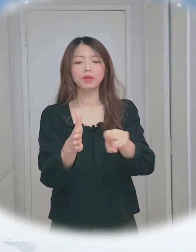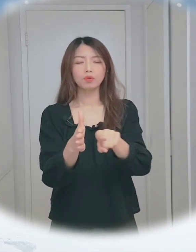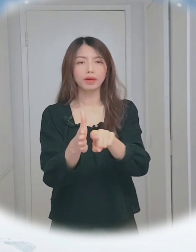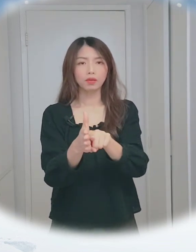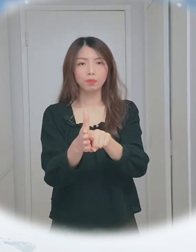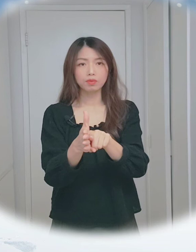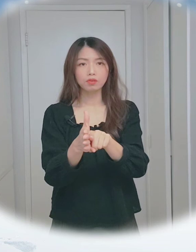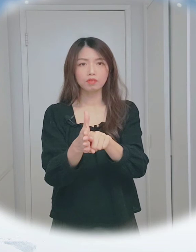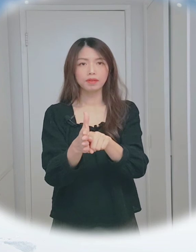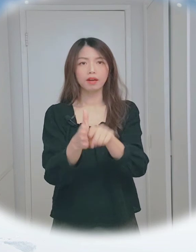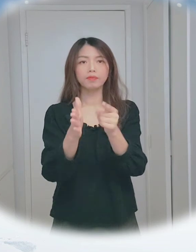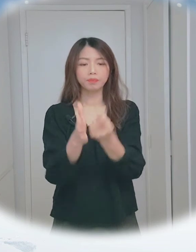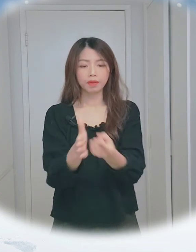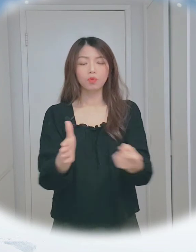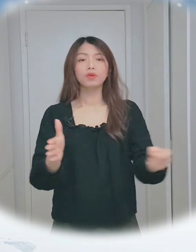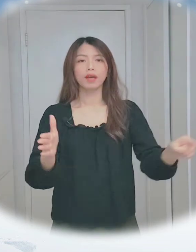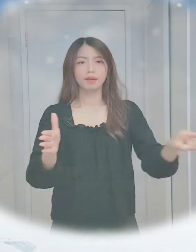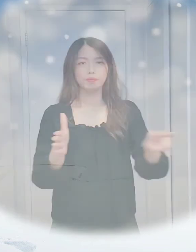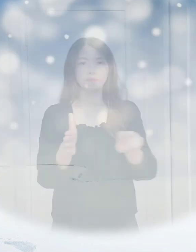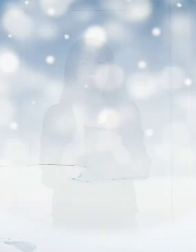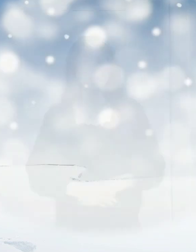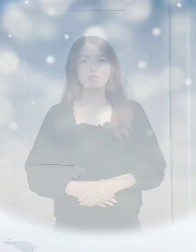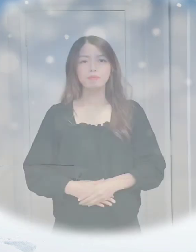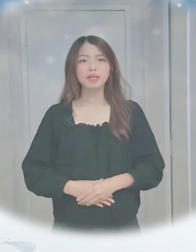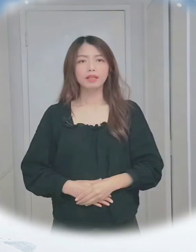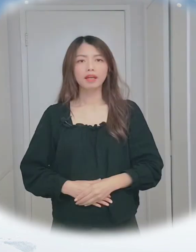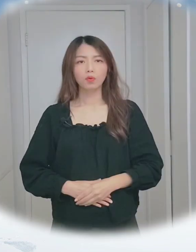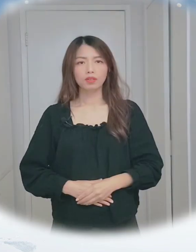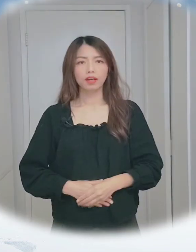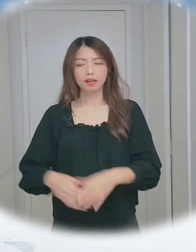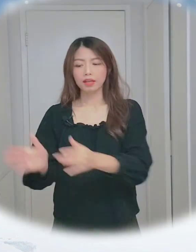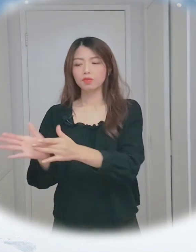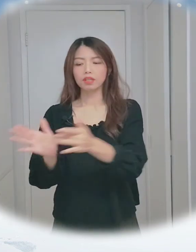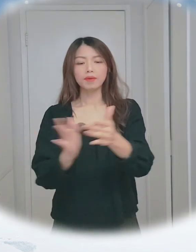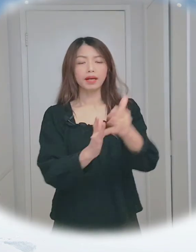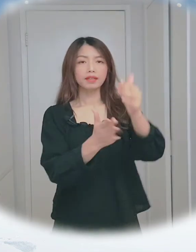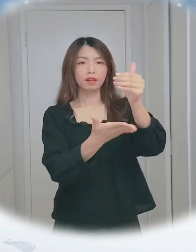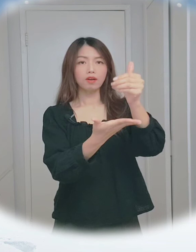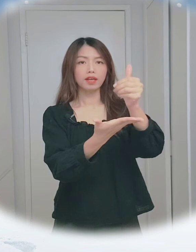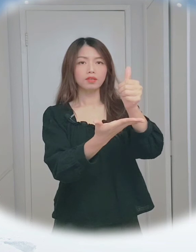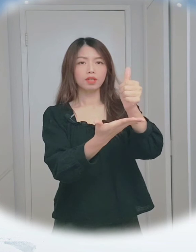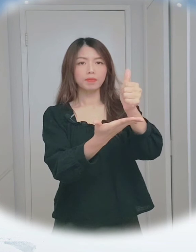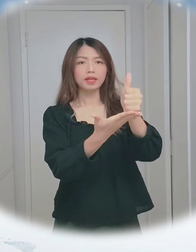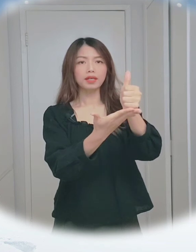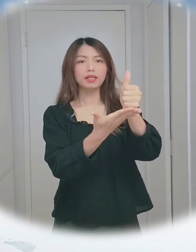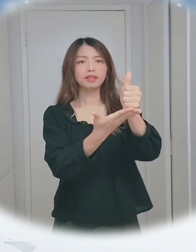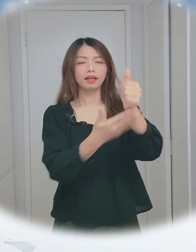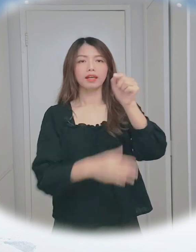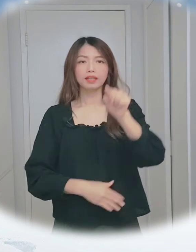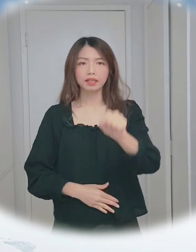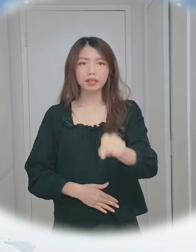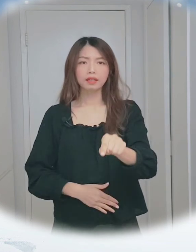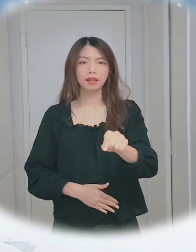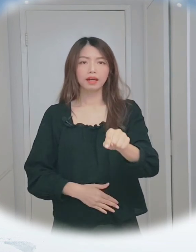왼손 바닥에 붙여주시면 돼요. 위에 예수님이 이 땅에 오신 날 예수님 아까 했죠. 예수님이 이